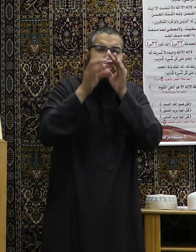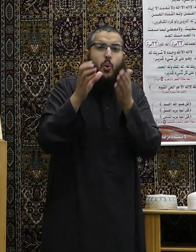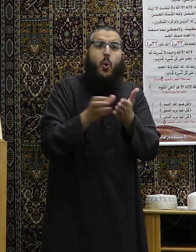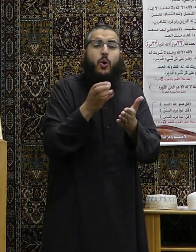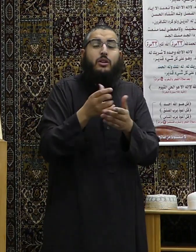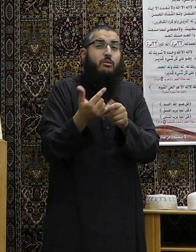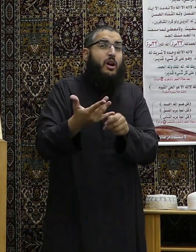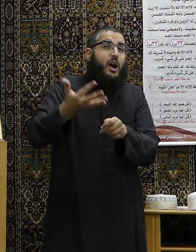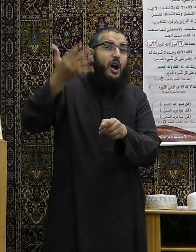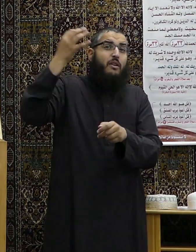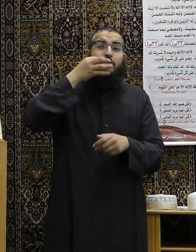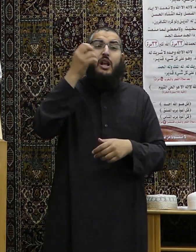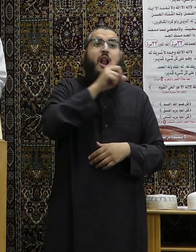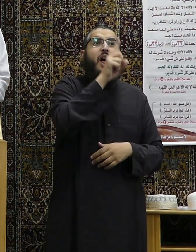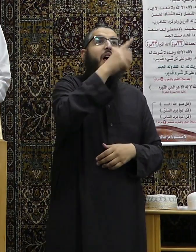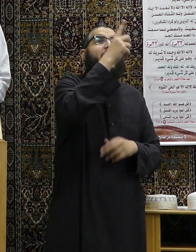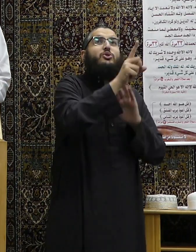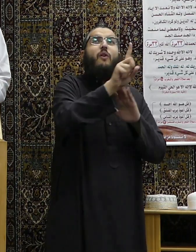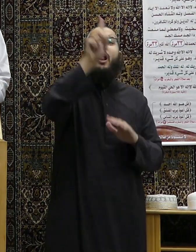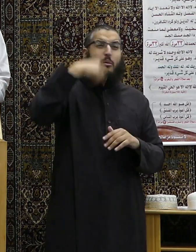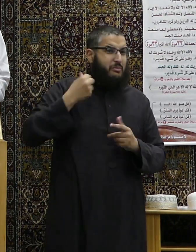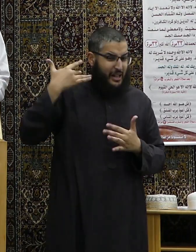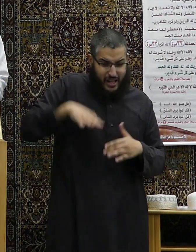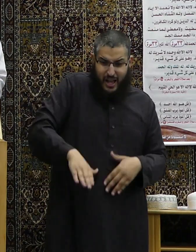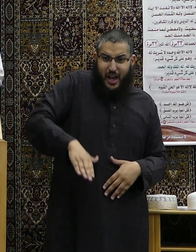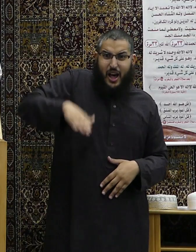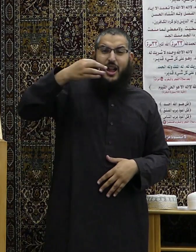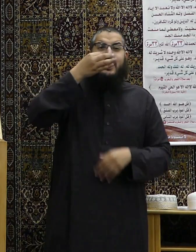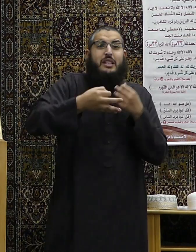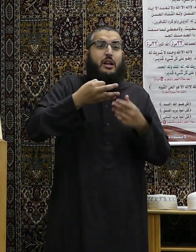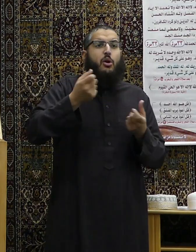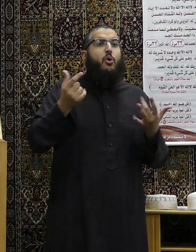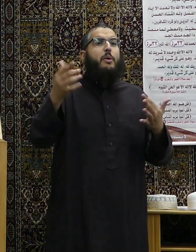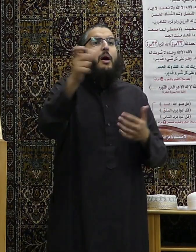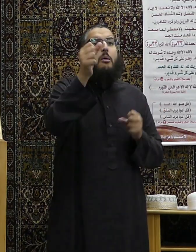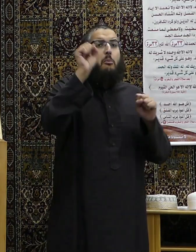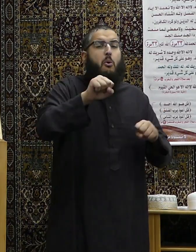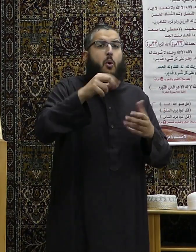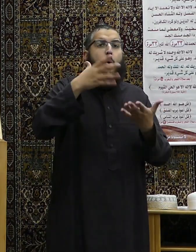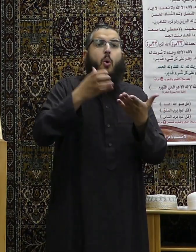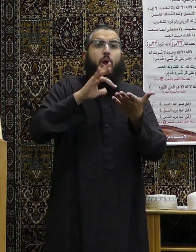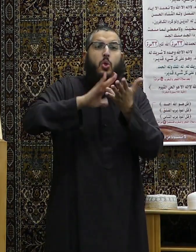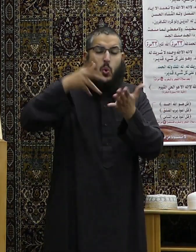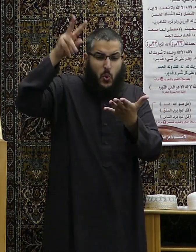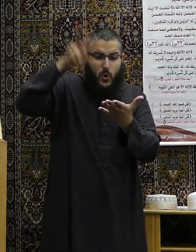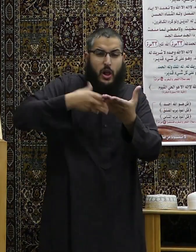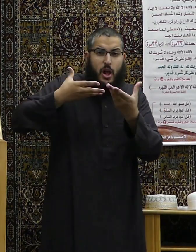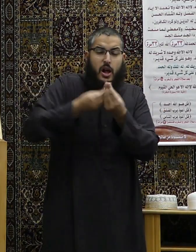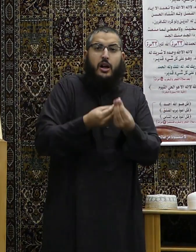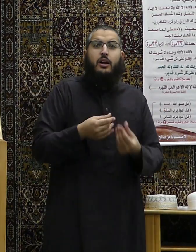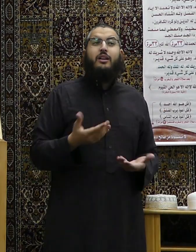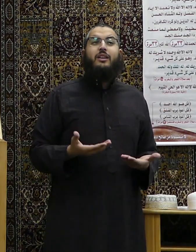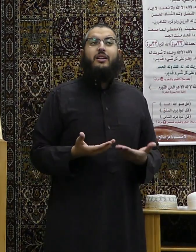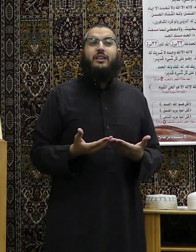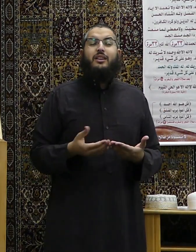Ça fait des années qu'on dit La ilaha illallah Muhammad Rasulullah. Combien d'entre nous ont lu le Coran en entier avec méditation et recueillement?